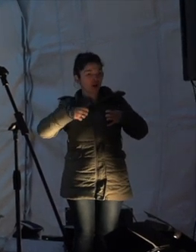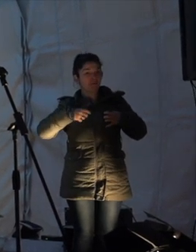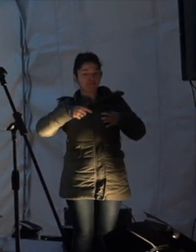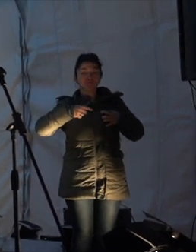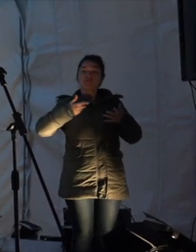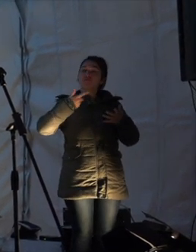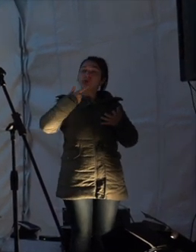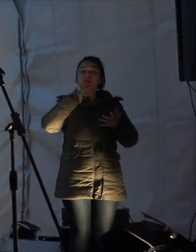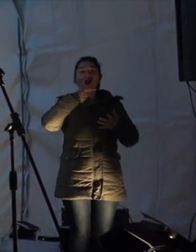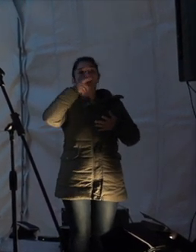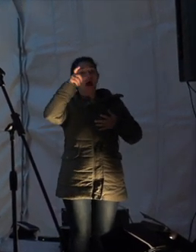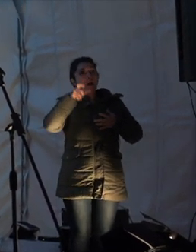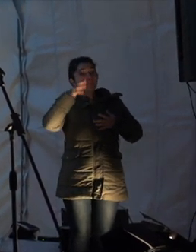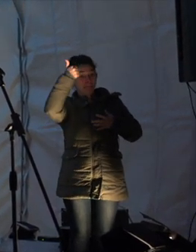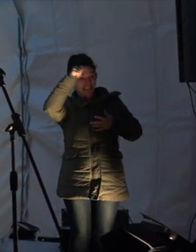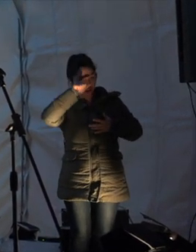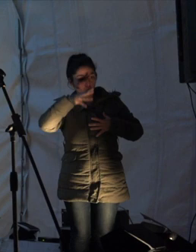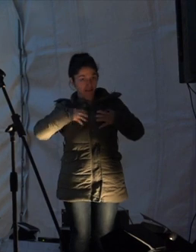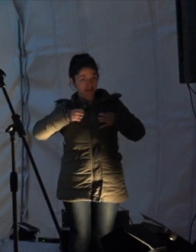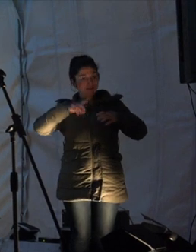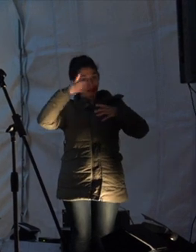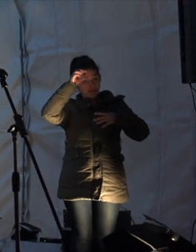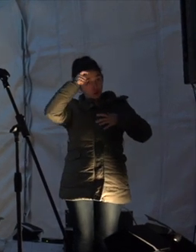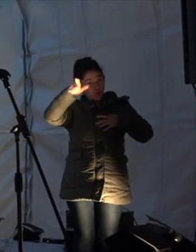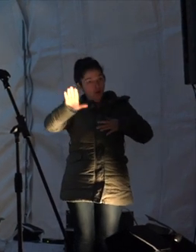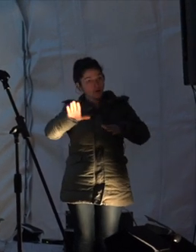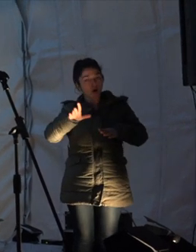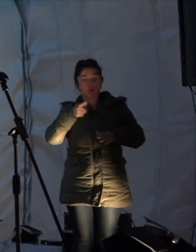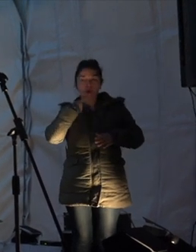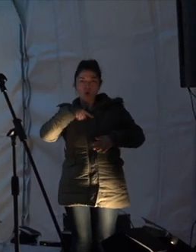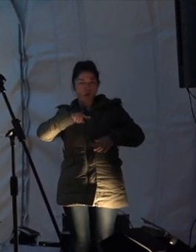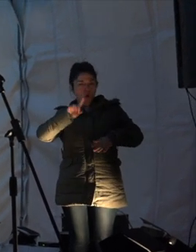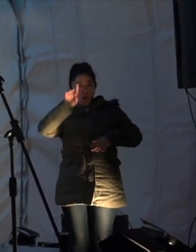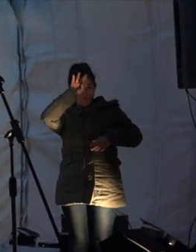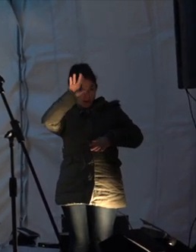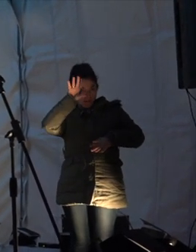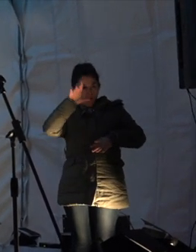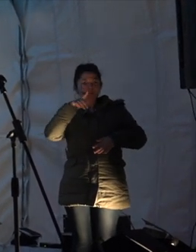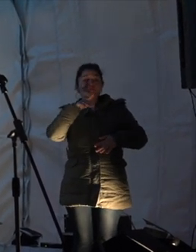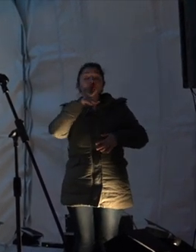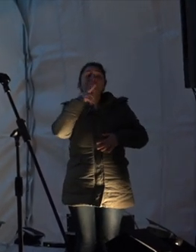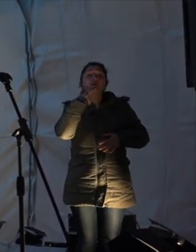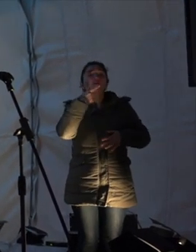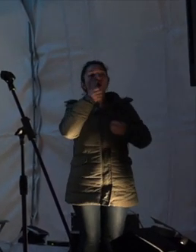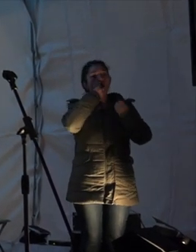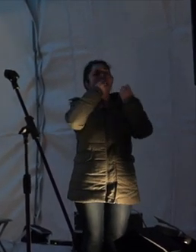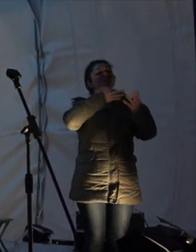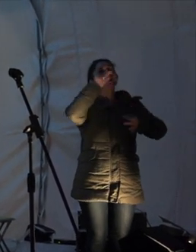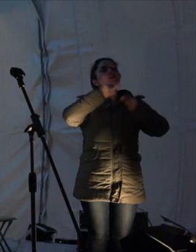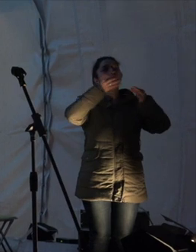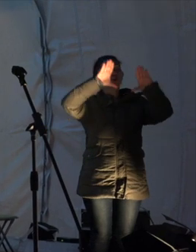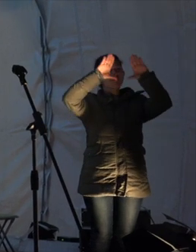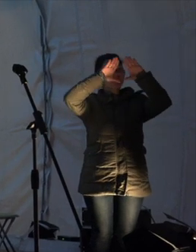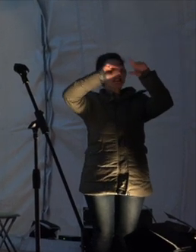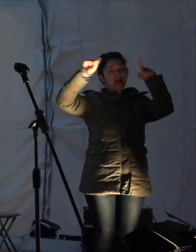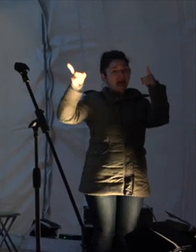pueblo, indignados contra ella por el suicidio de Grisóstomo, con el primer discurso feminista